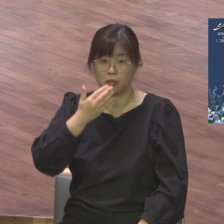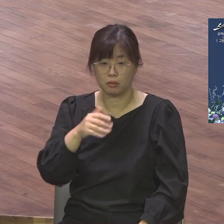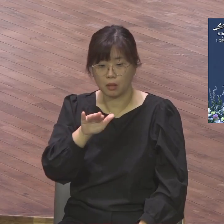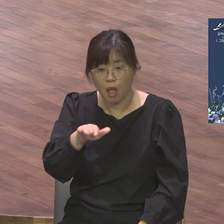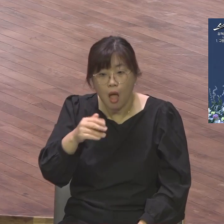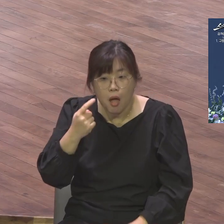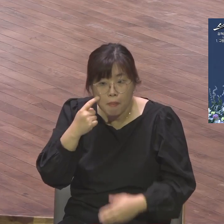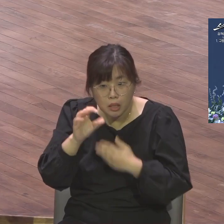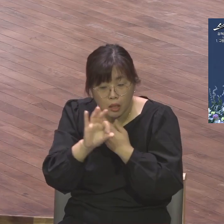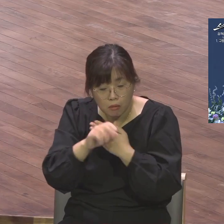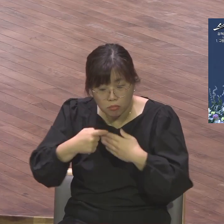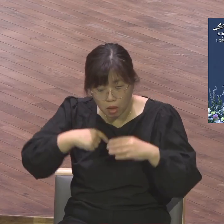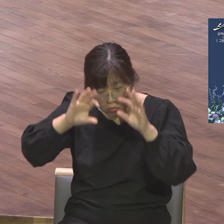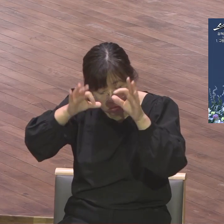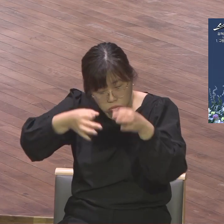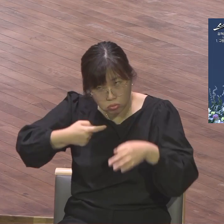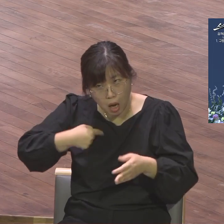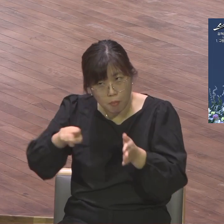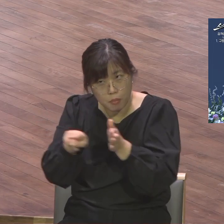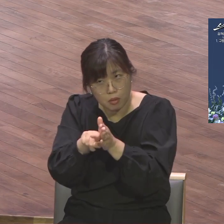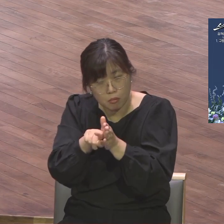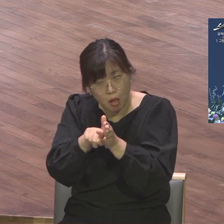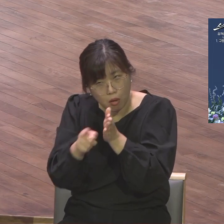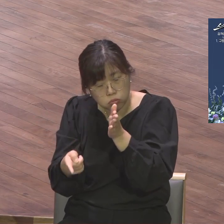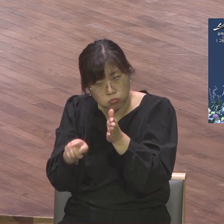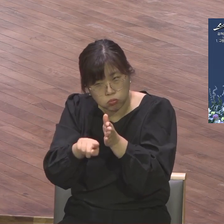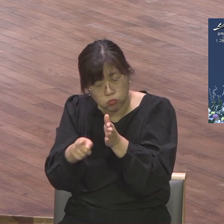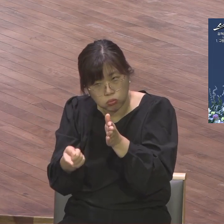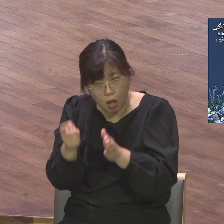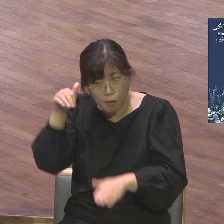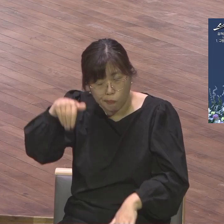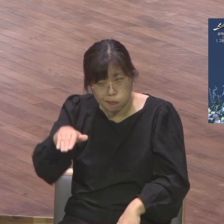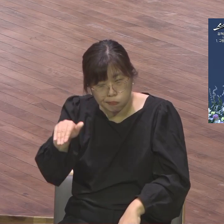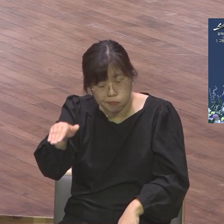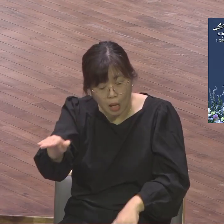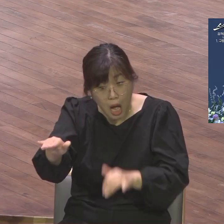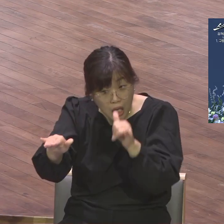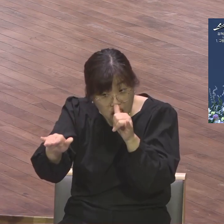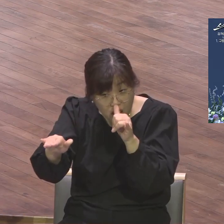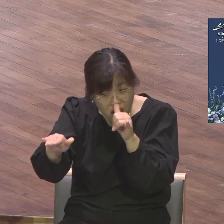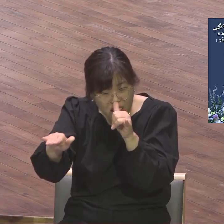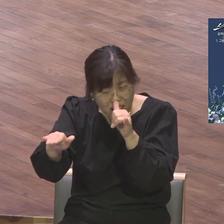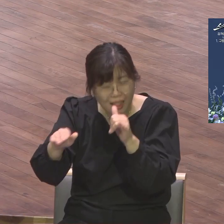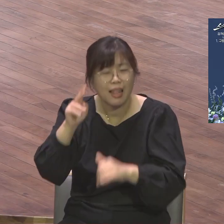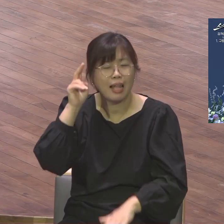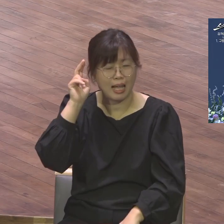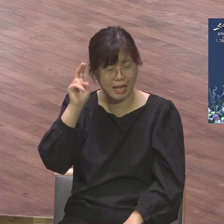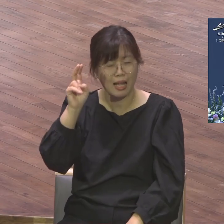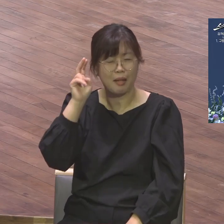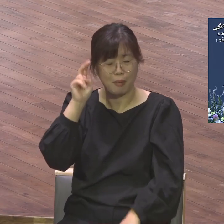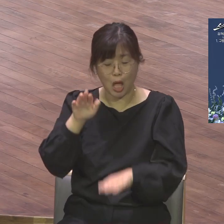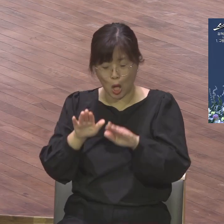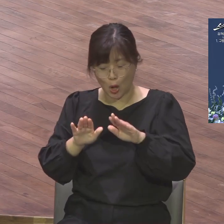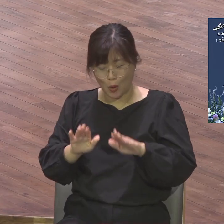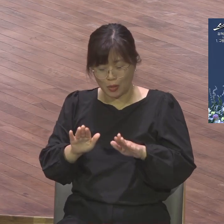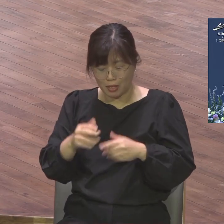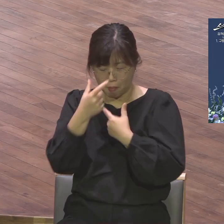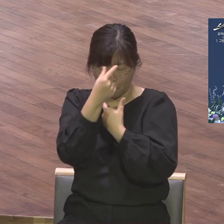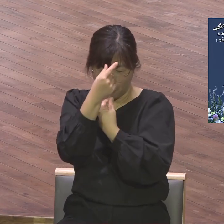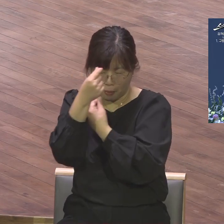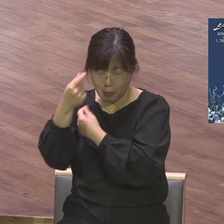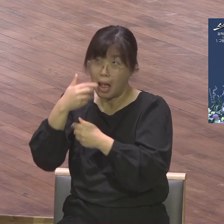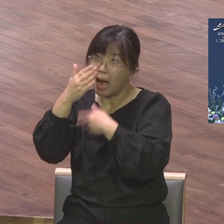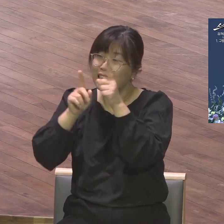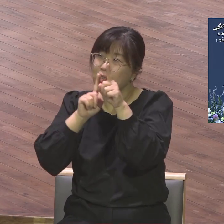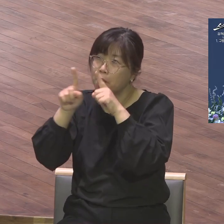내 마음대로 살아서 그래. 교회는 오지. 또 가면 지 마음대로 살아. 모든 생각, 모든 삶 인도 없어.